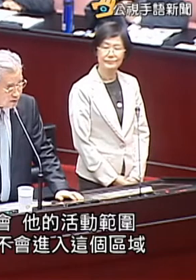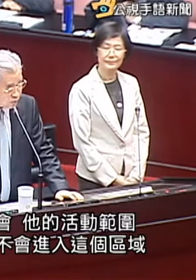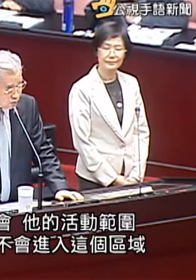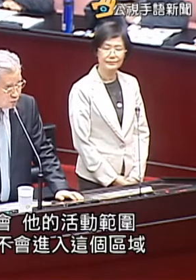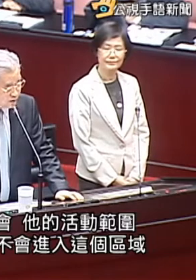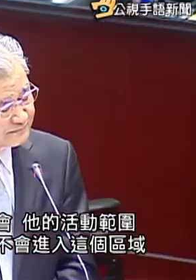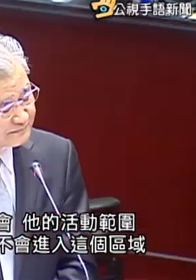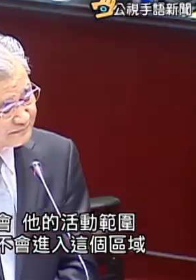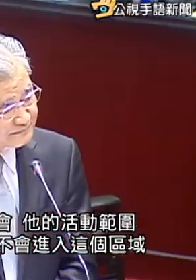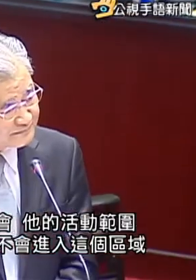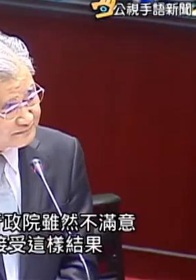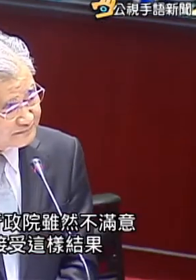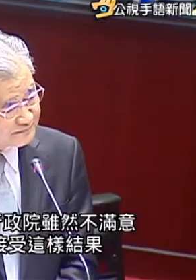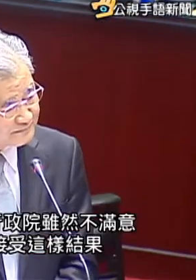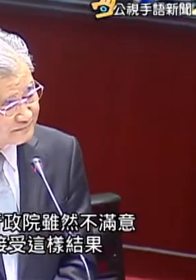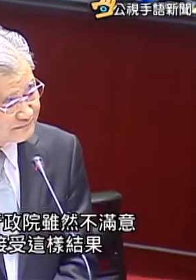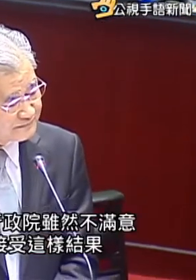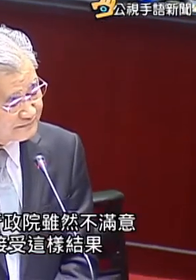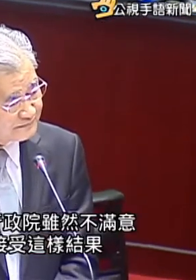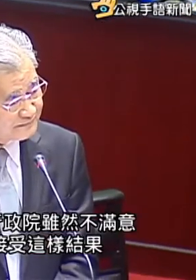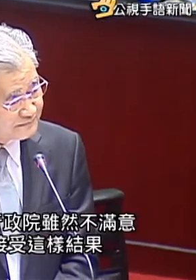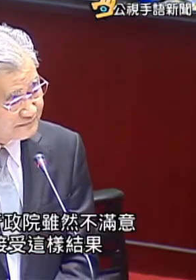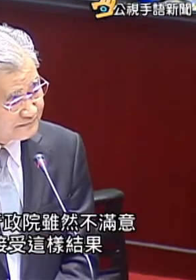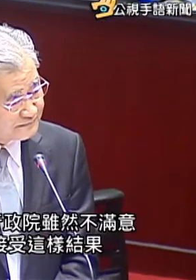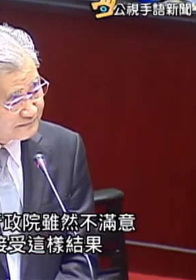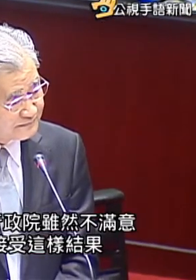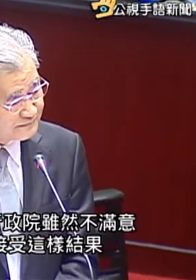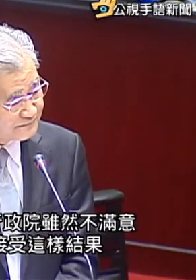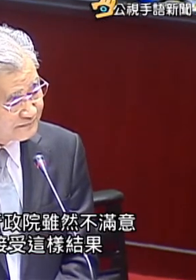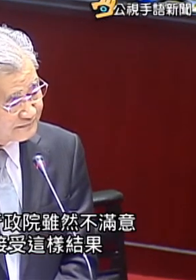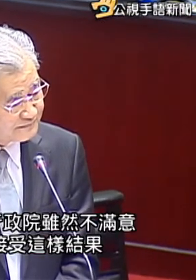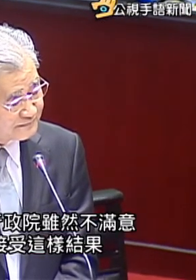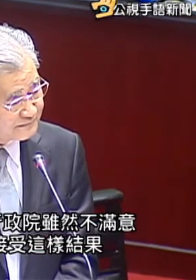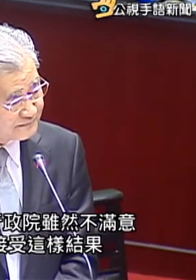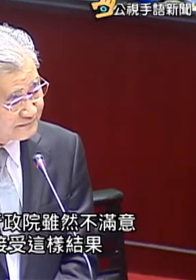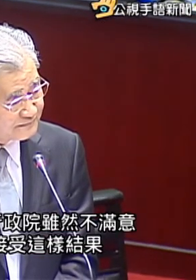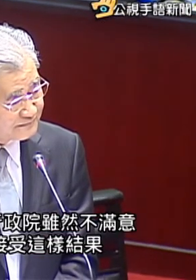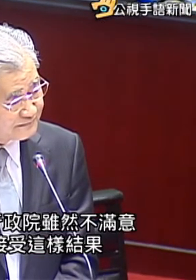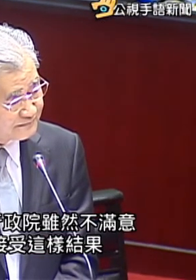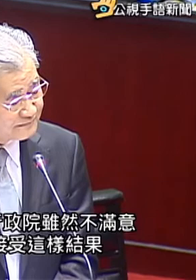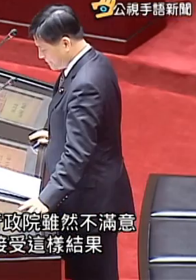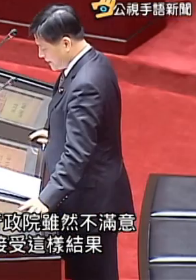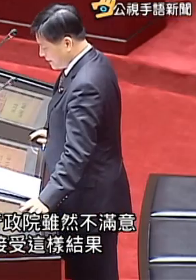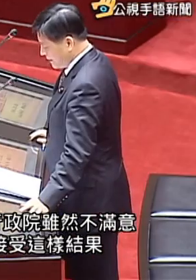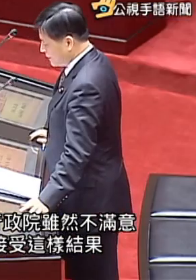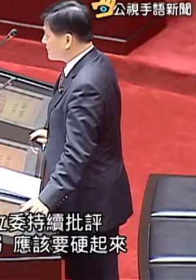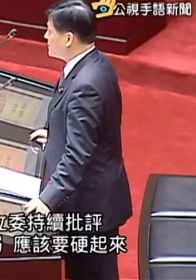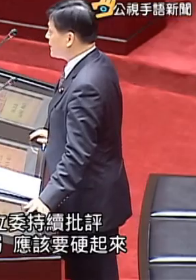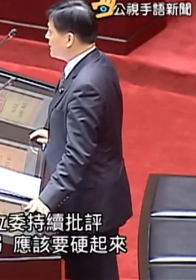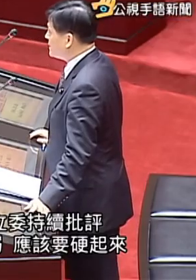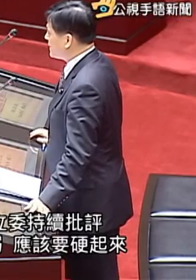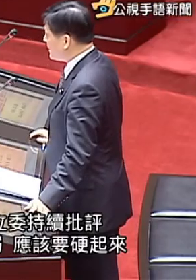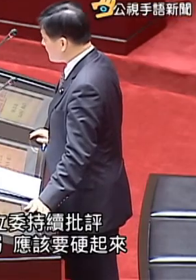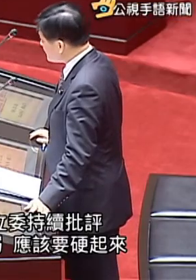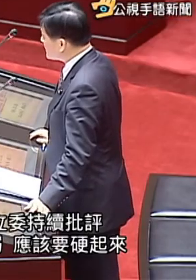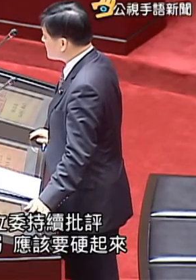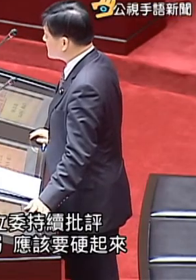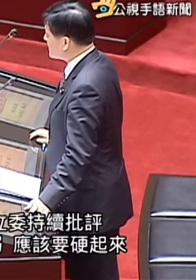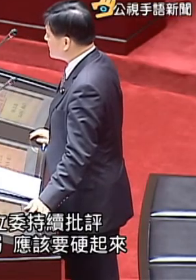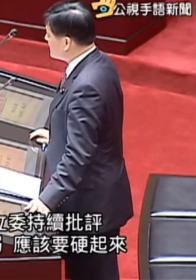区域。 毛治国强调，行政院虽然不满意，但是勉强接受这样的结果。不过台联立委持续批评政府太过软